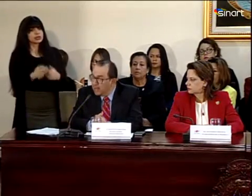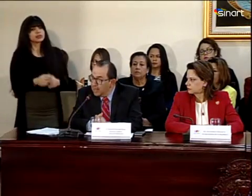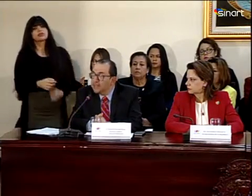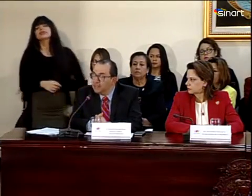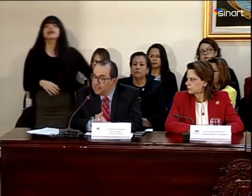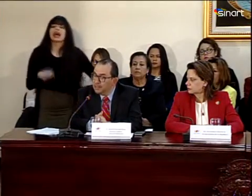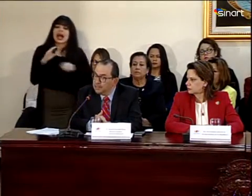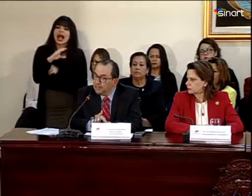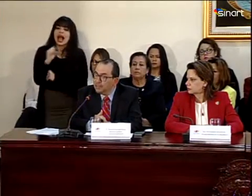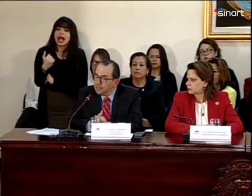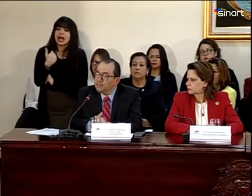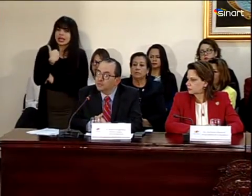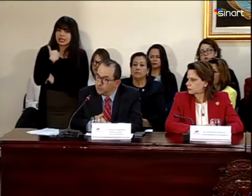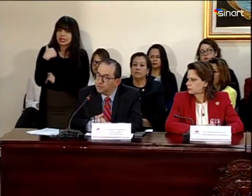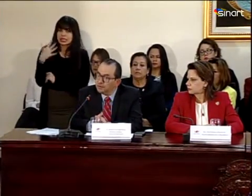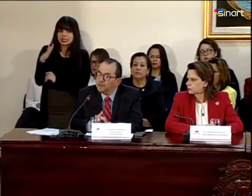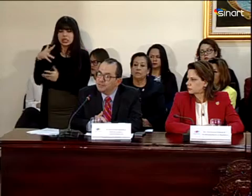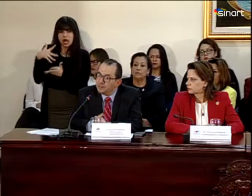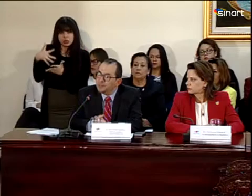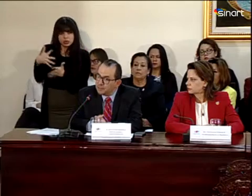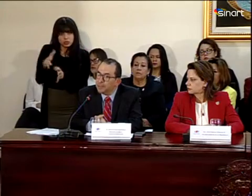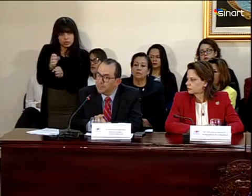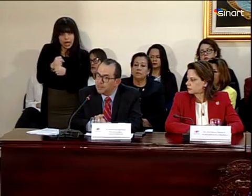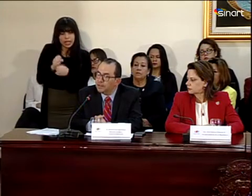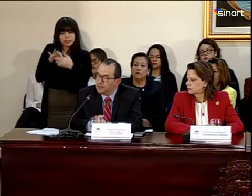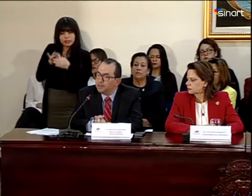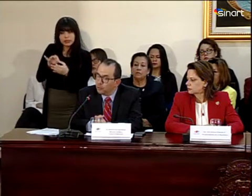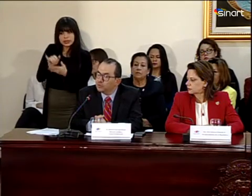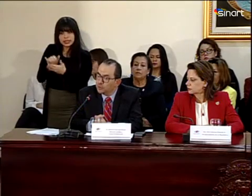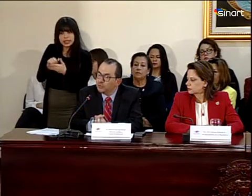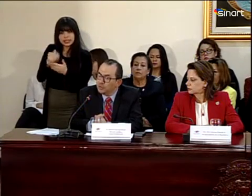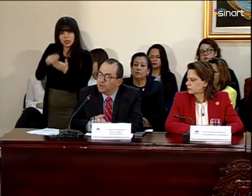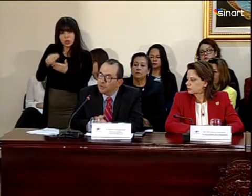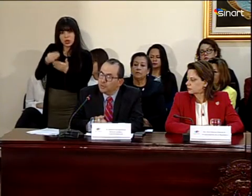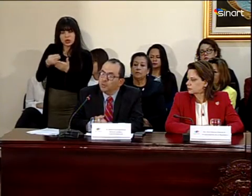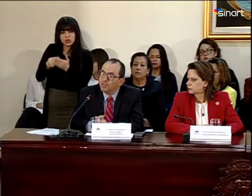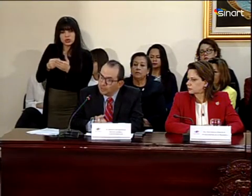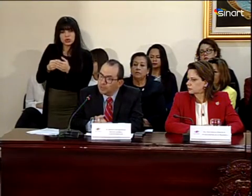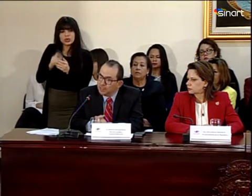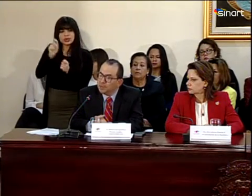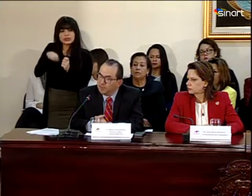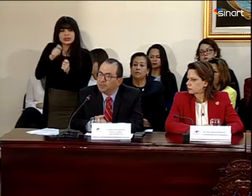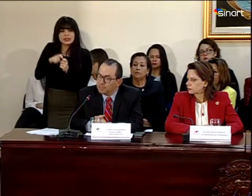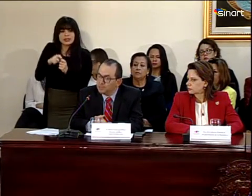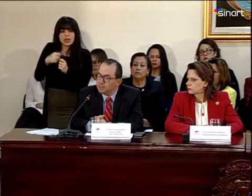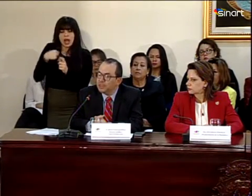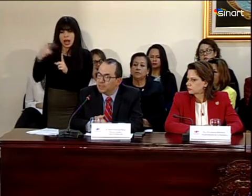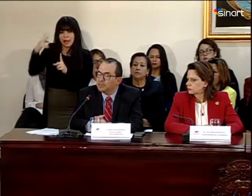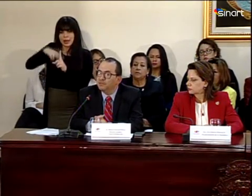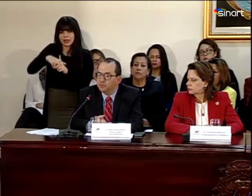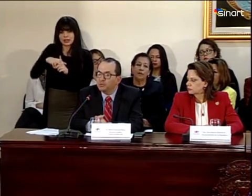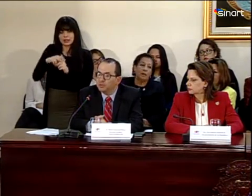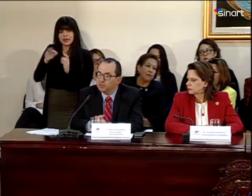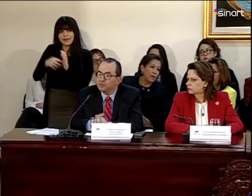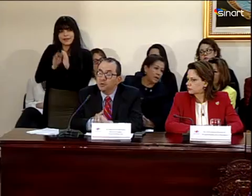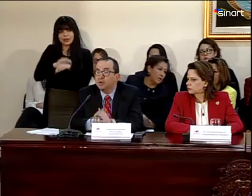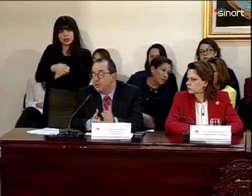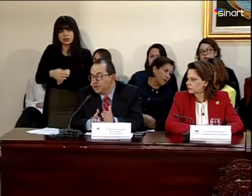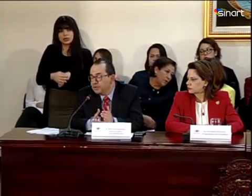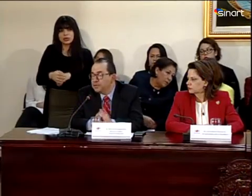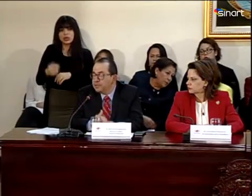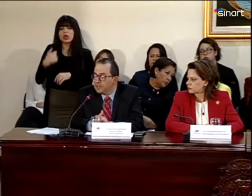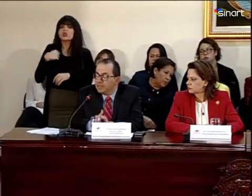La Caja tiene estudios ya realizados acerca del costo concreto que tiene la implementación de la fecundación in vitro.